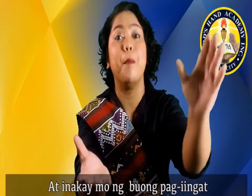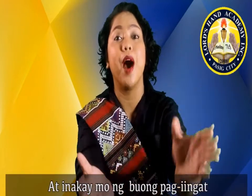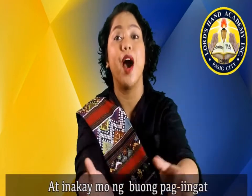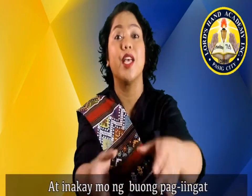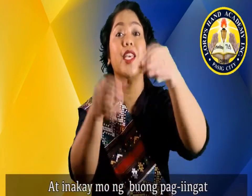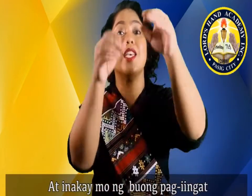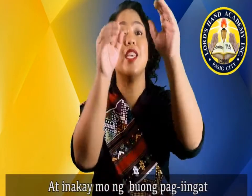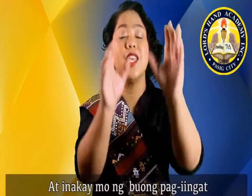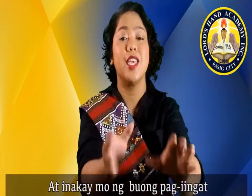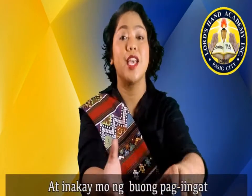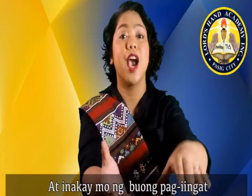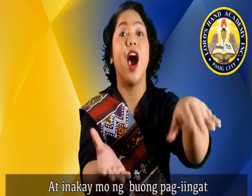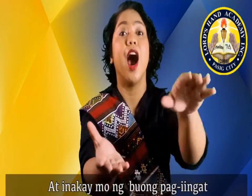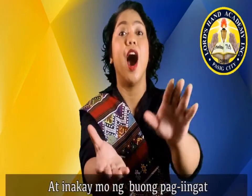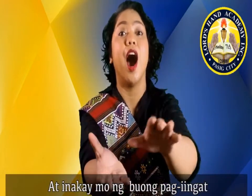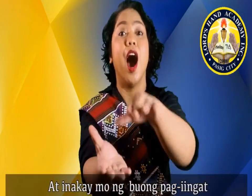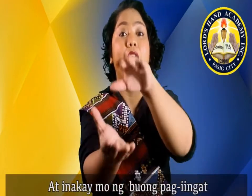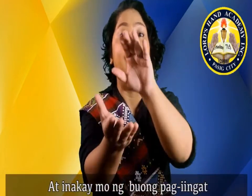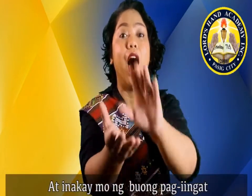buong